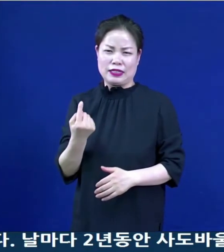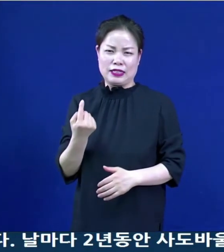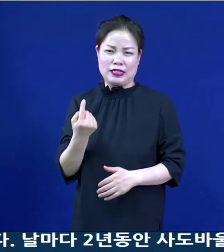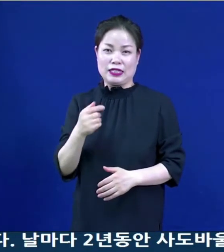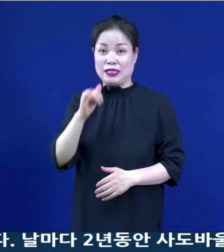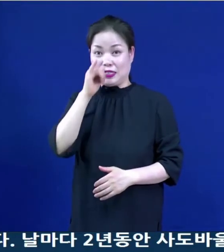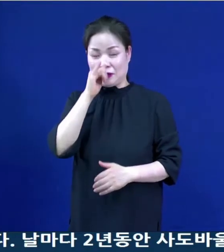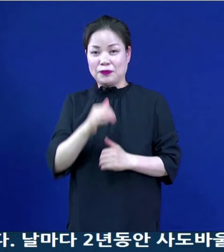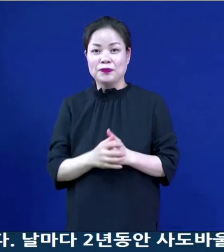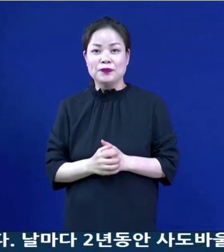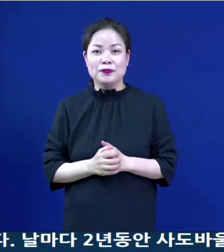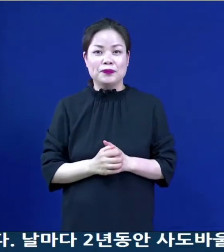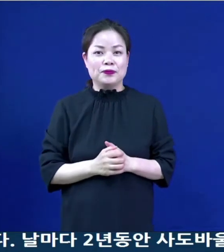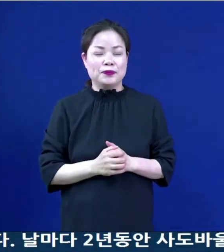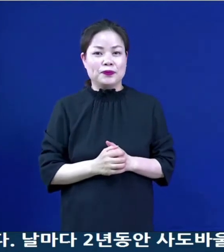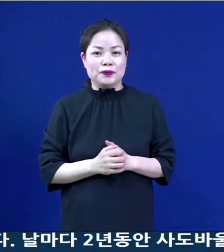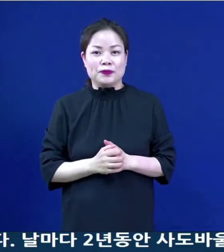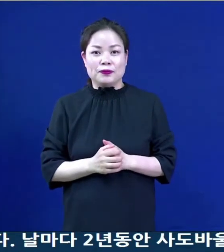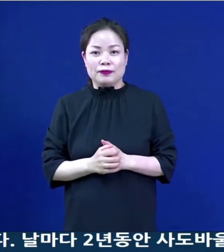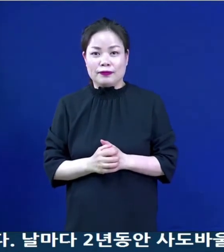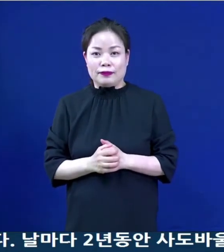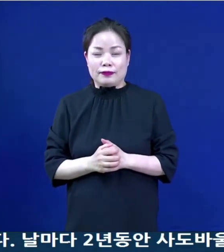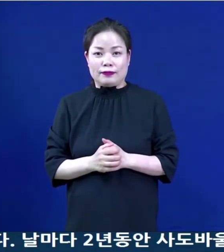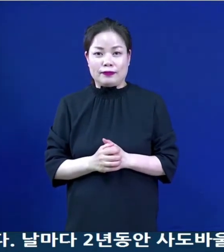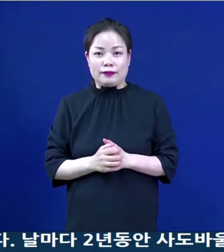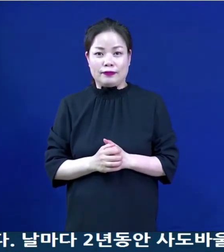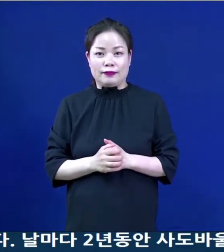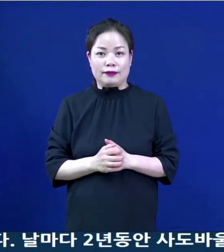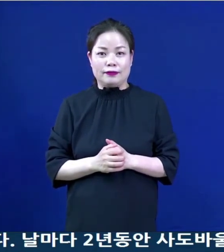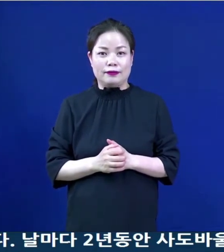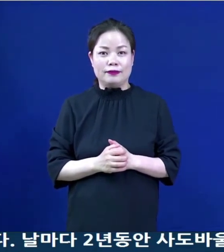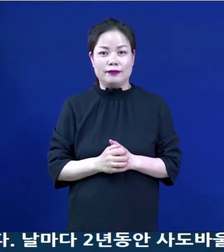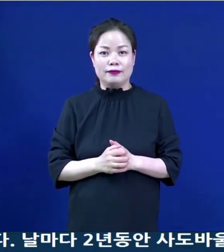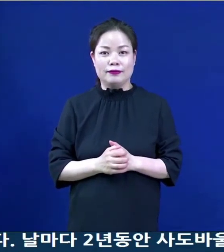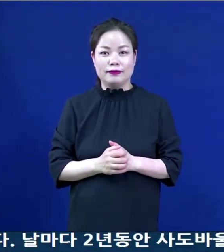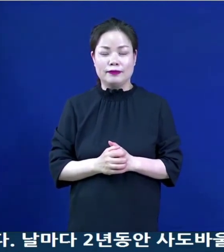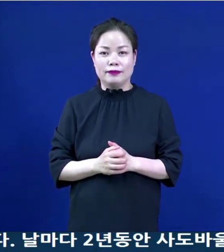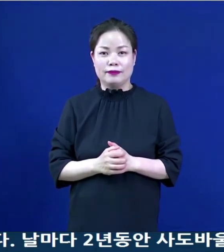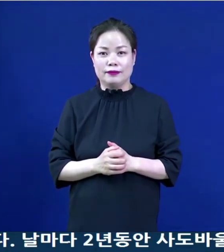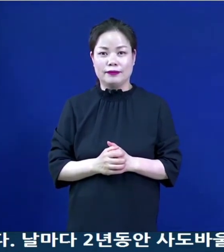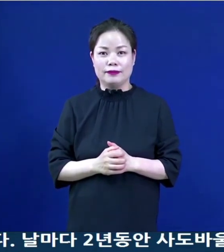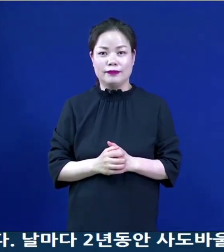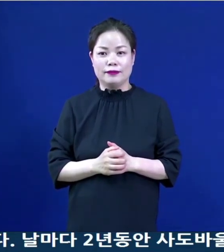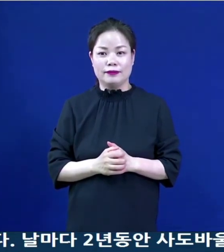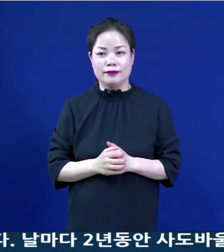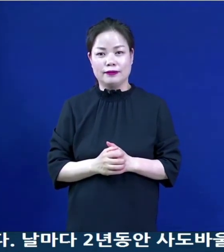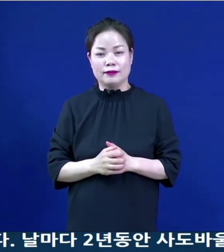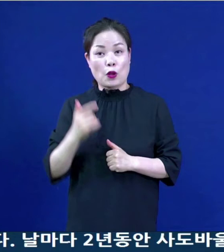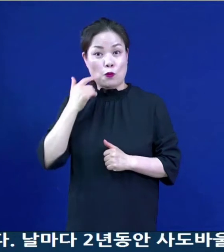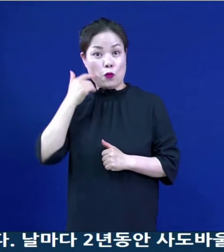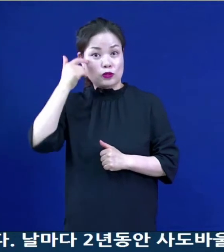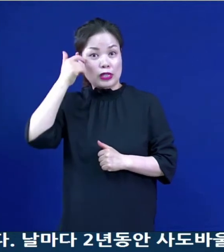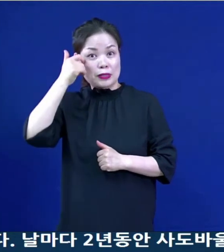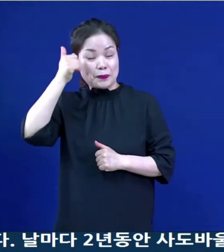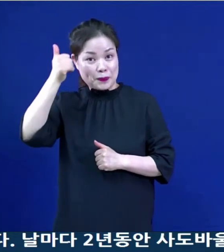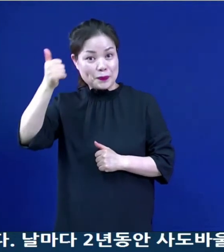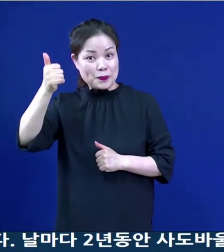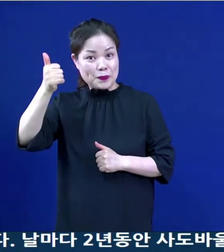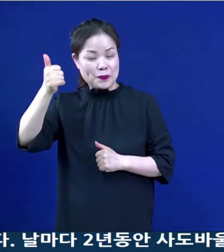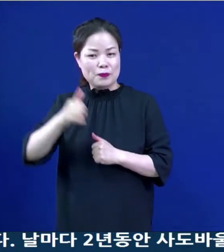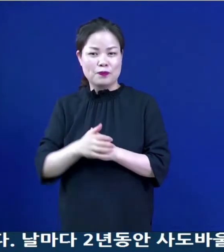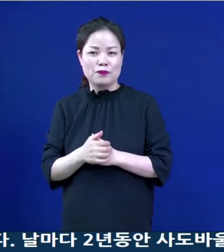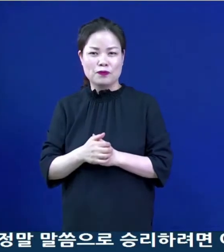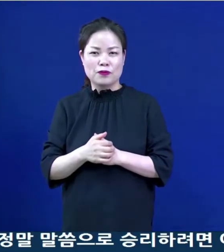일어나는 분들이 있을 겁니다. 저한테는 이렇게